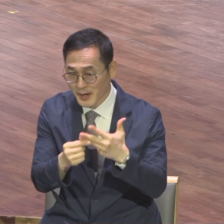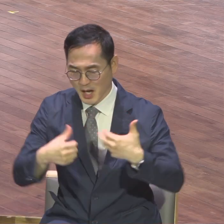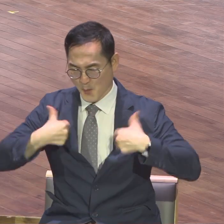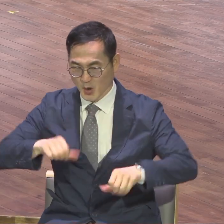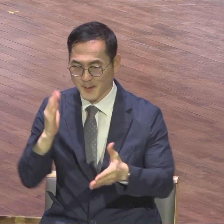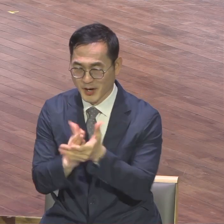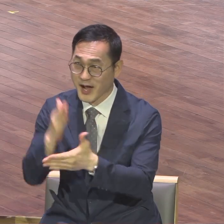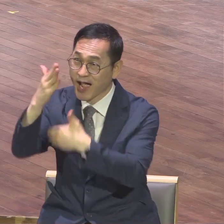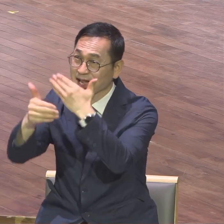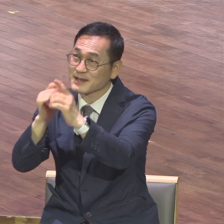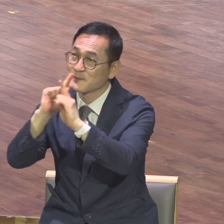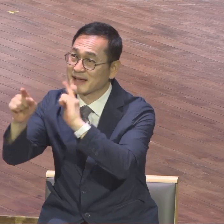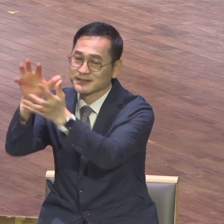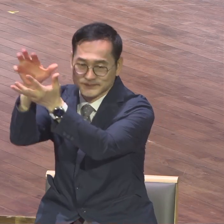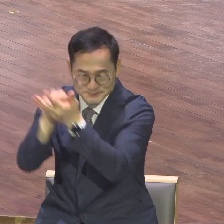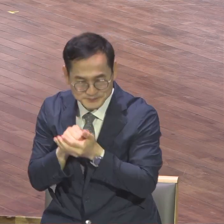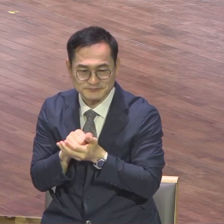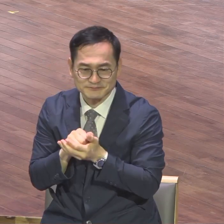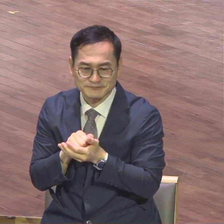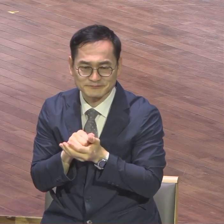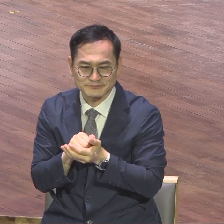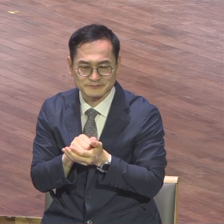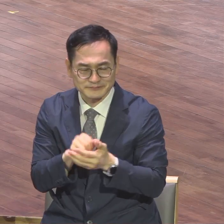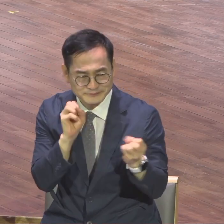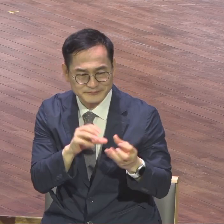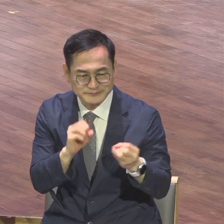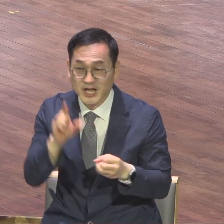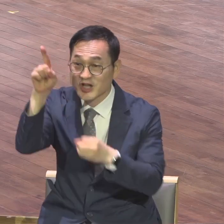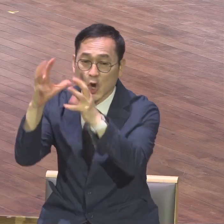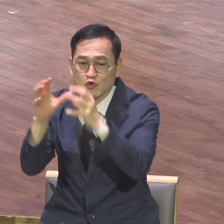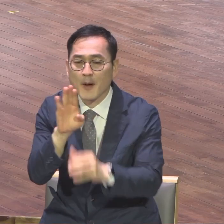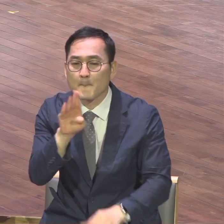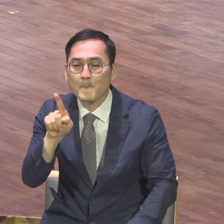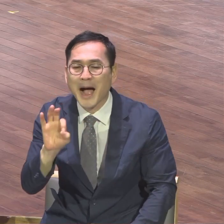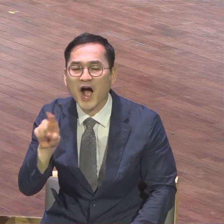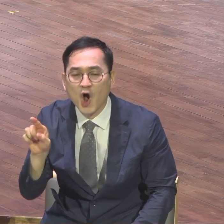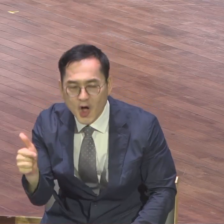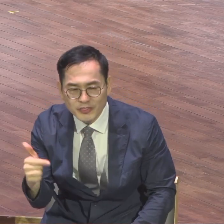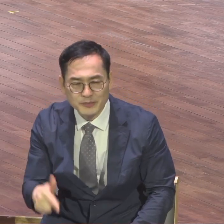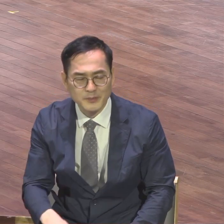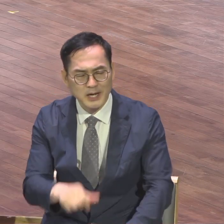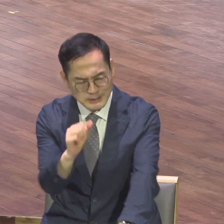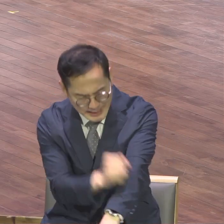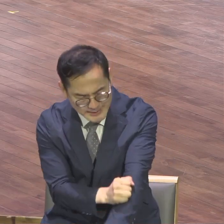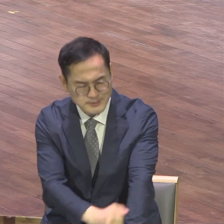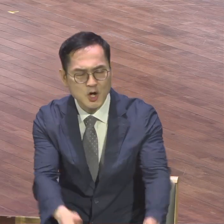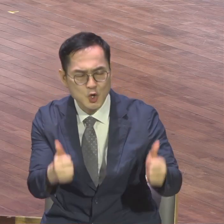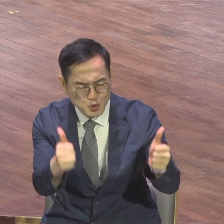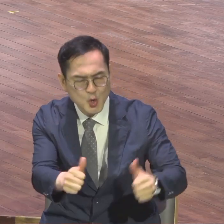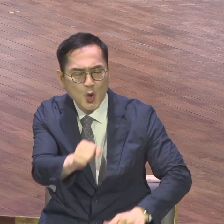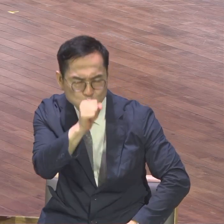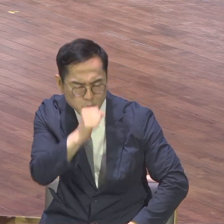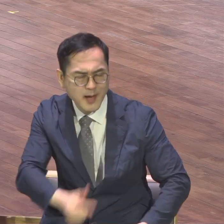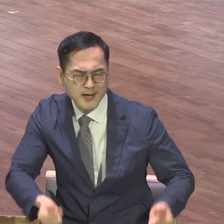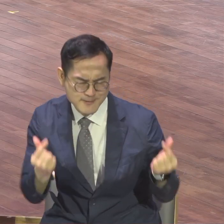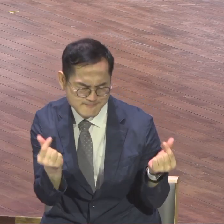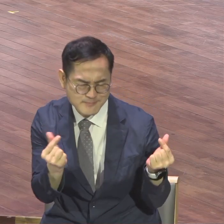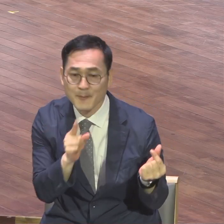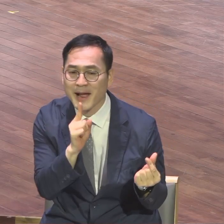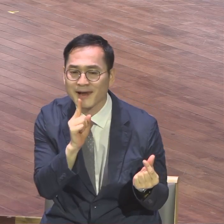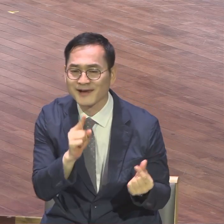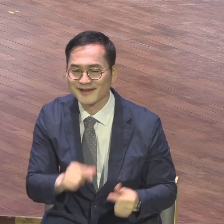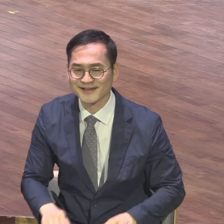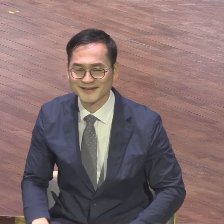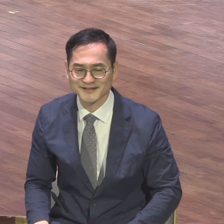천국 방언을 많이 써라. 천국 방언 아시죠? 좋아요, 잘하세요. 칭찬하는 거 천국 방언이에요. 천국